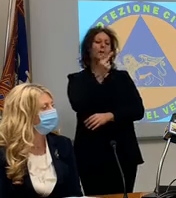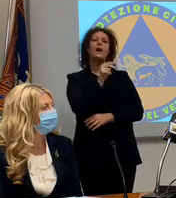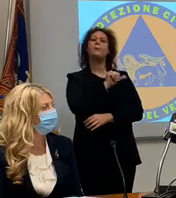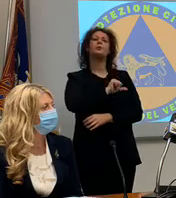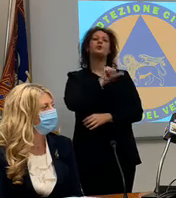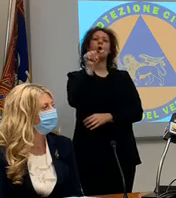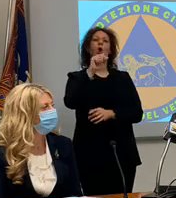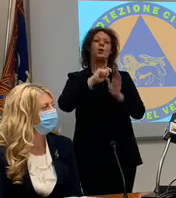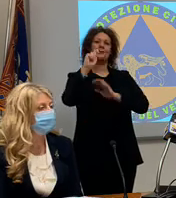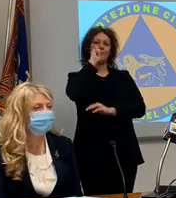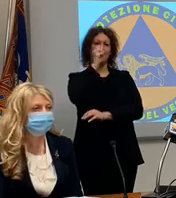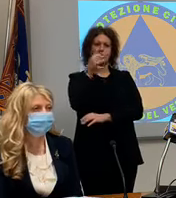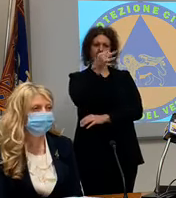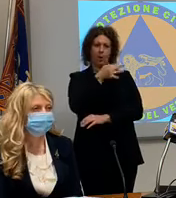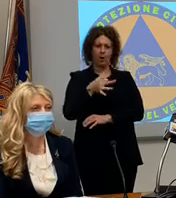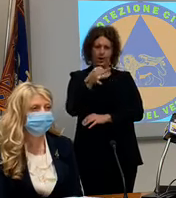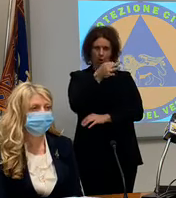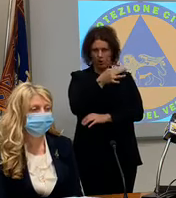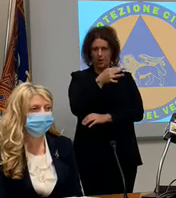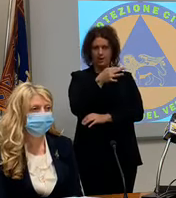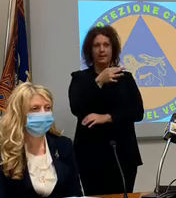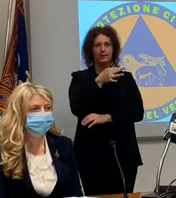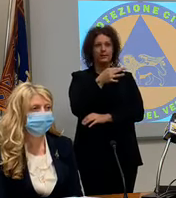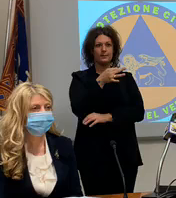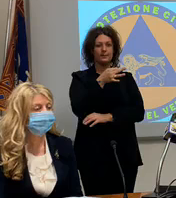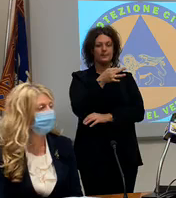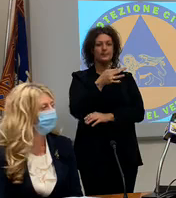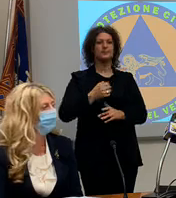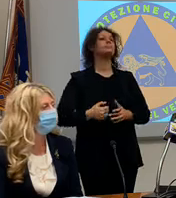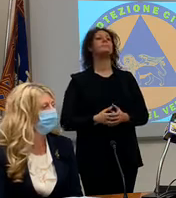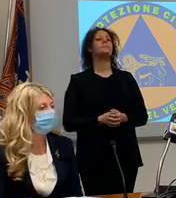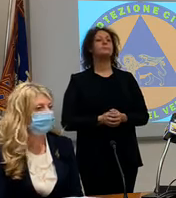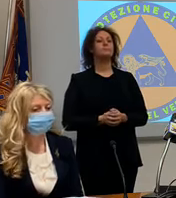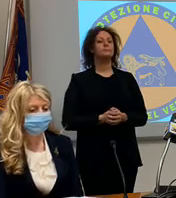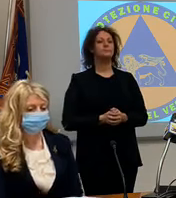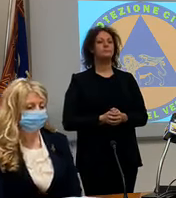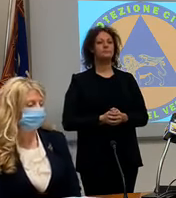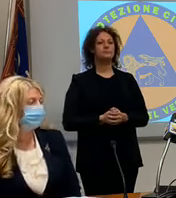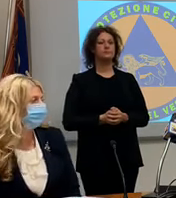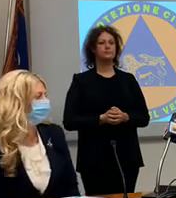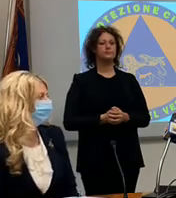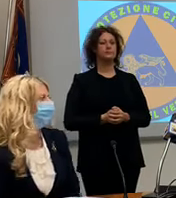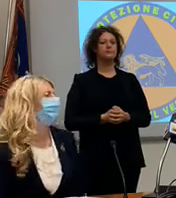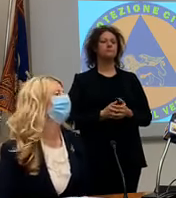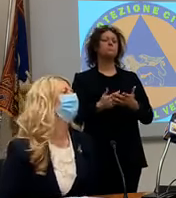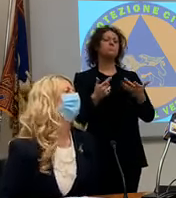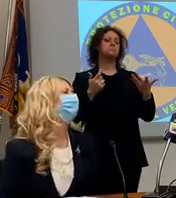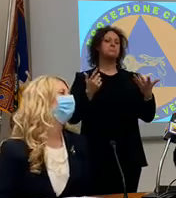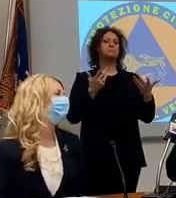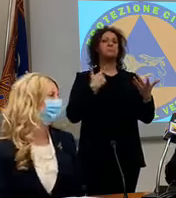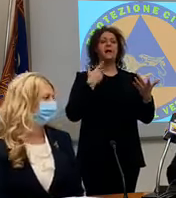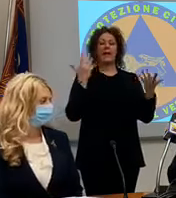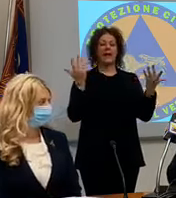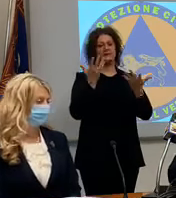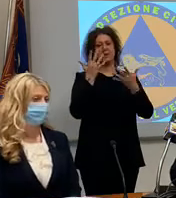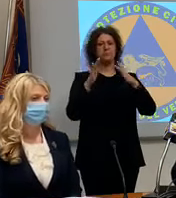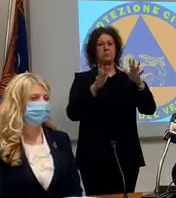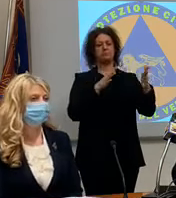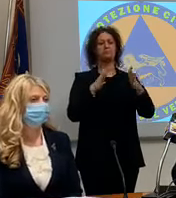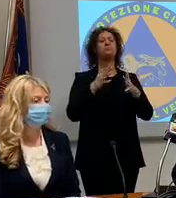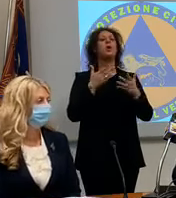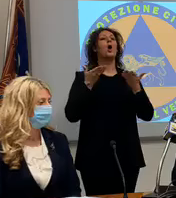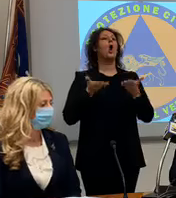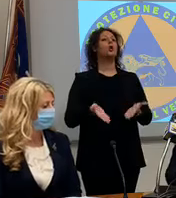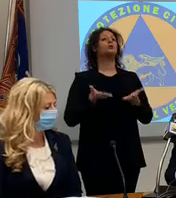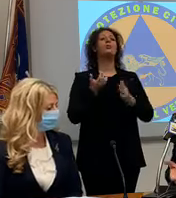molecolari comunque da sé se uno ad esempio in maniera Come si può dire molto grossolana dicesse Dammi i molecolari di